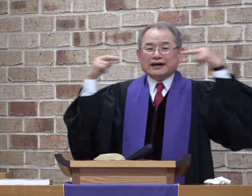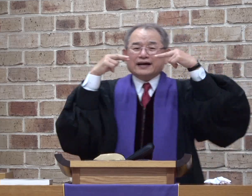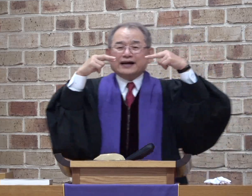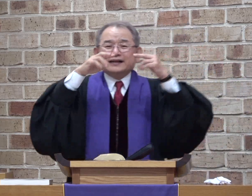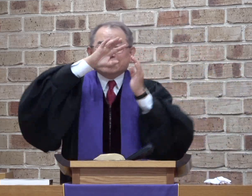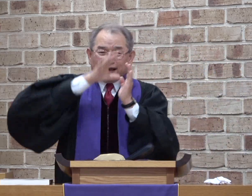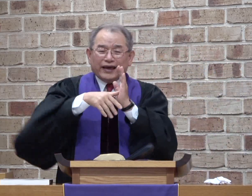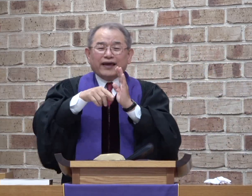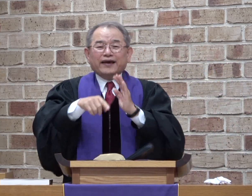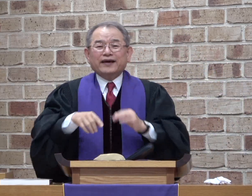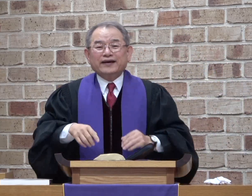알지 못했습니다.